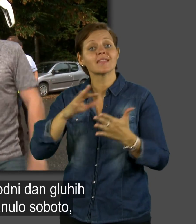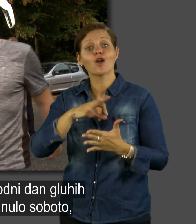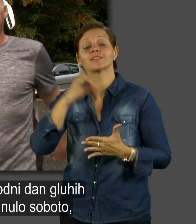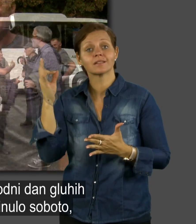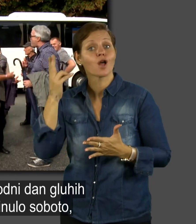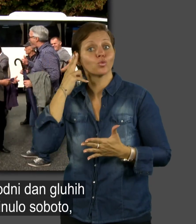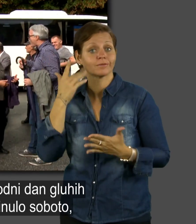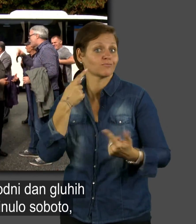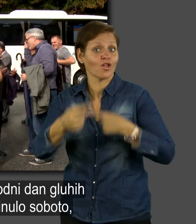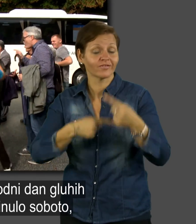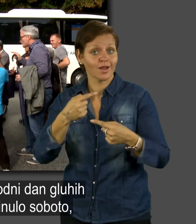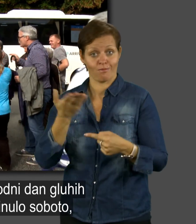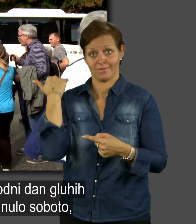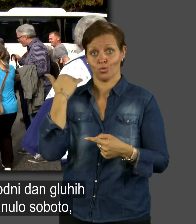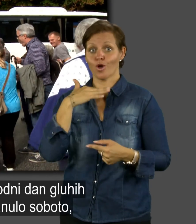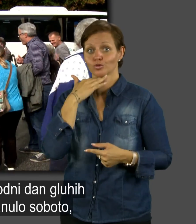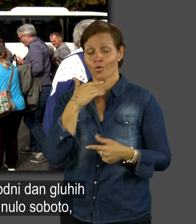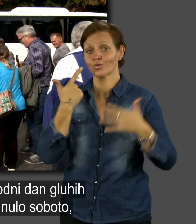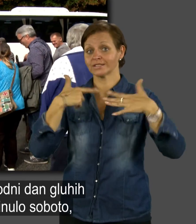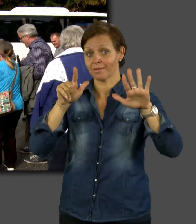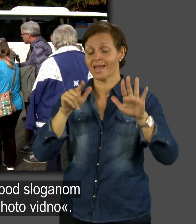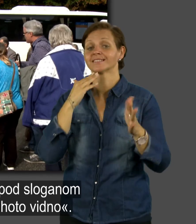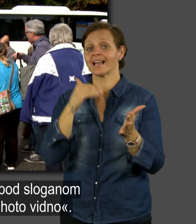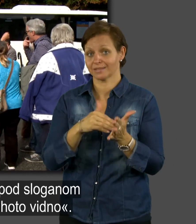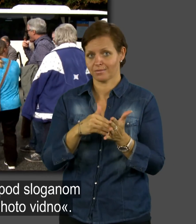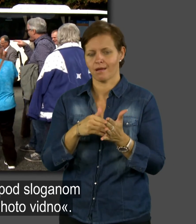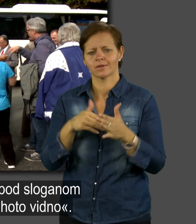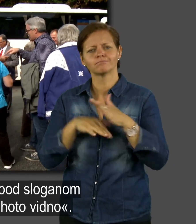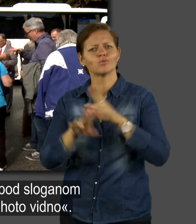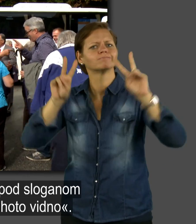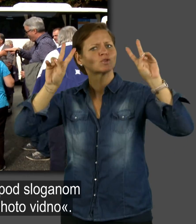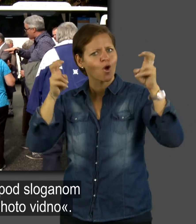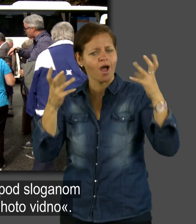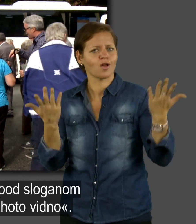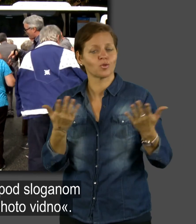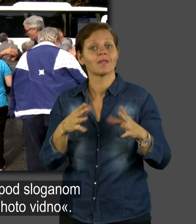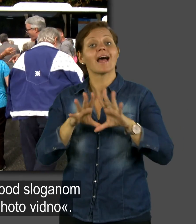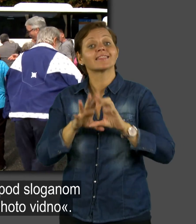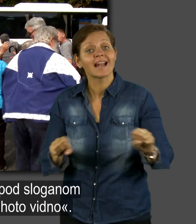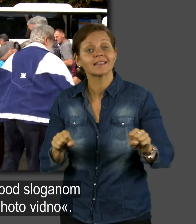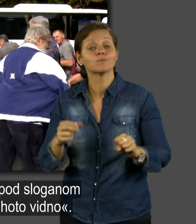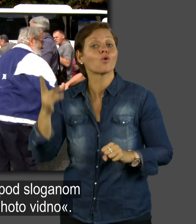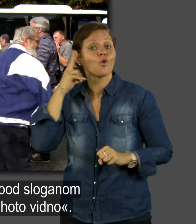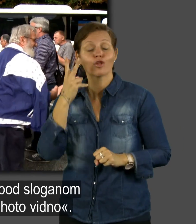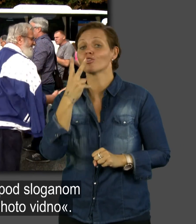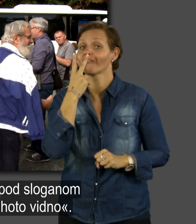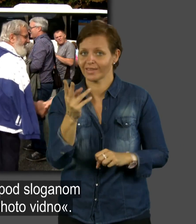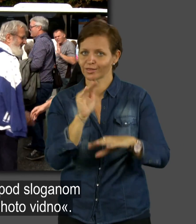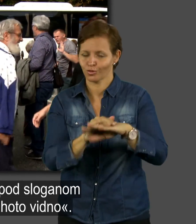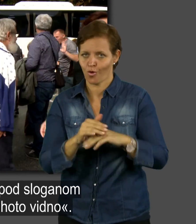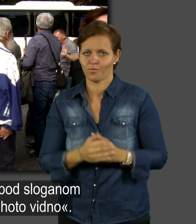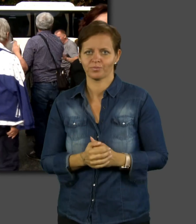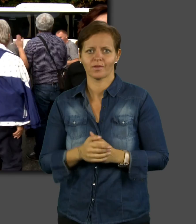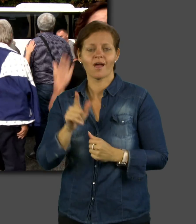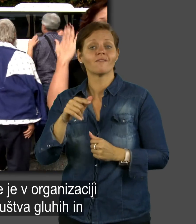Letošnji Mednarodni dan gluhih se je odvijal minulo soboto, 17. septembra, pod sloganom Naredimo